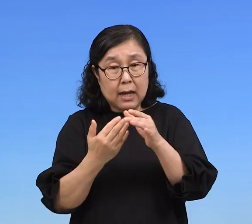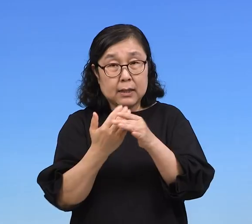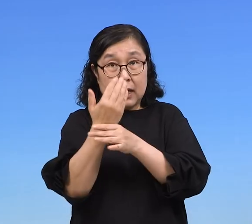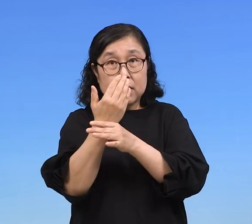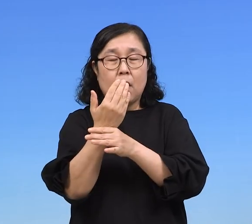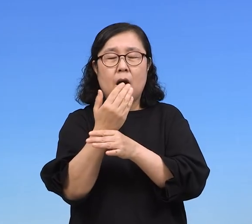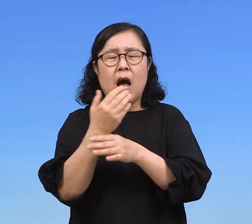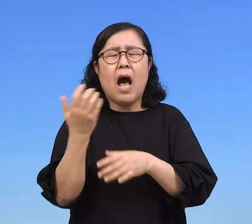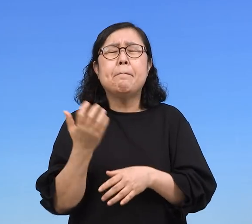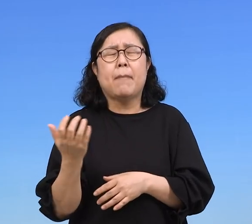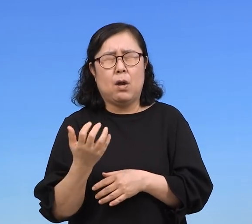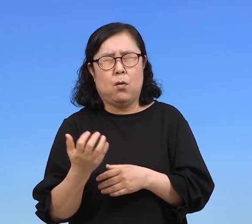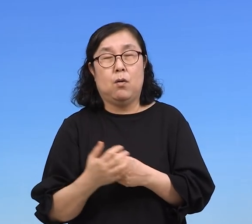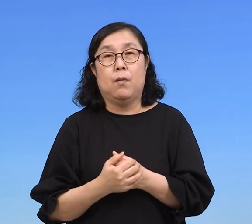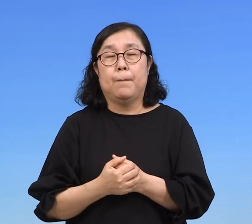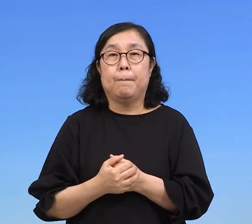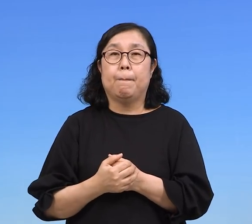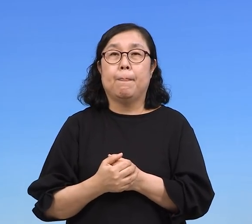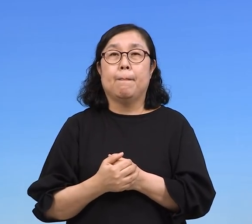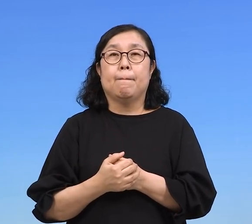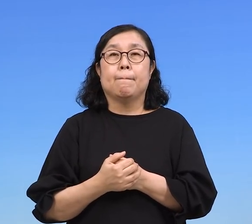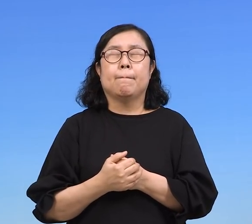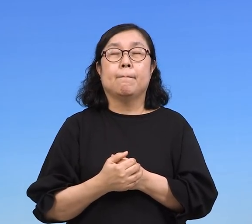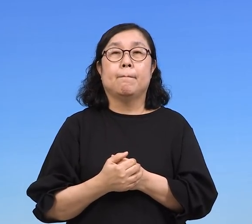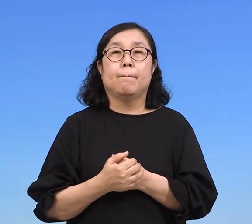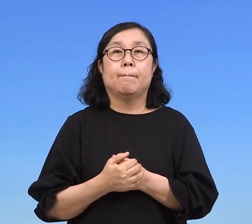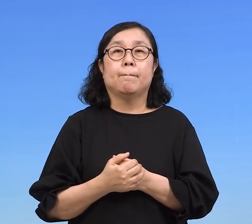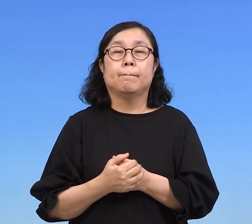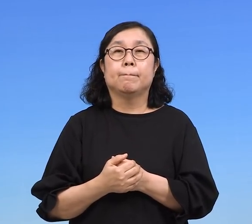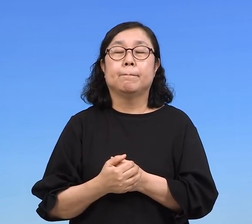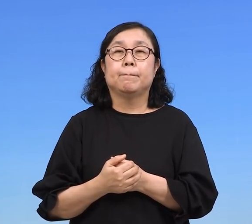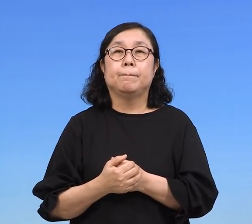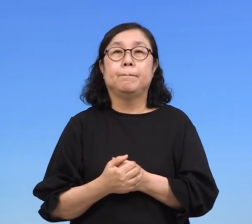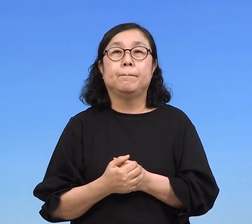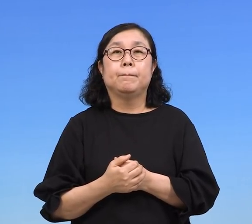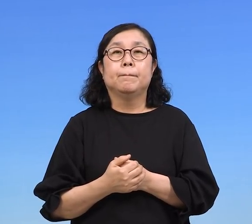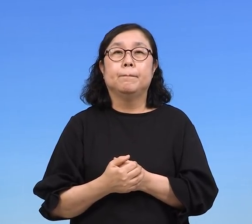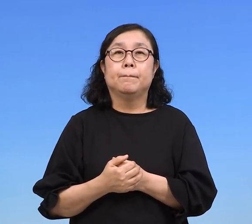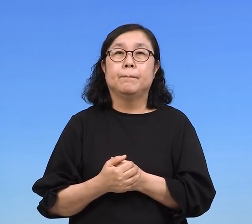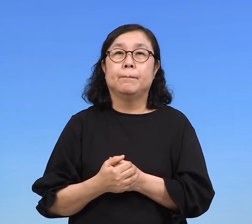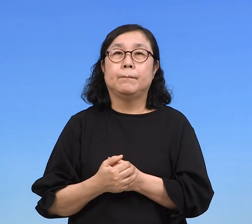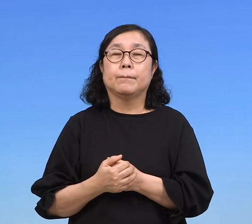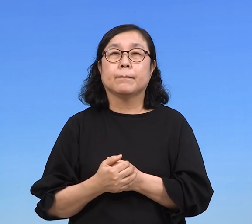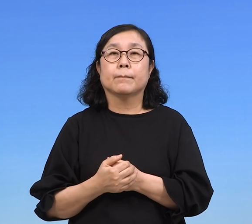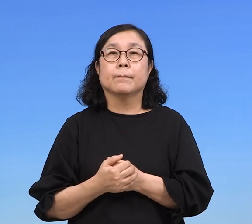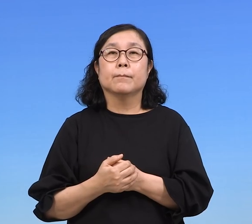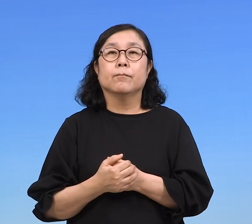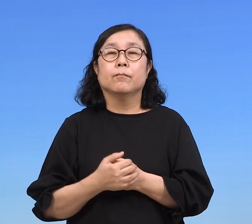난 왜 이렇게 얕을 수밖에 없는 건가?